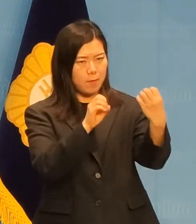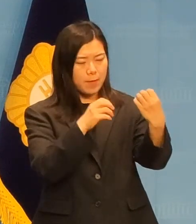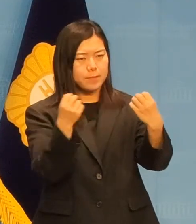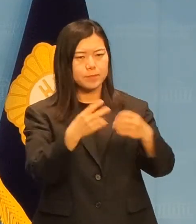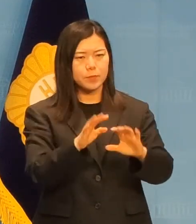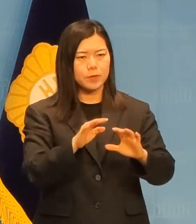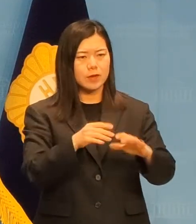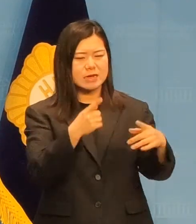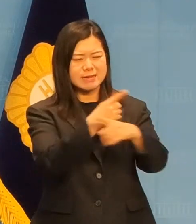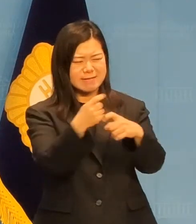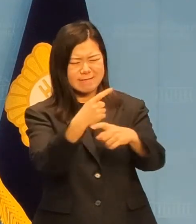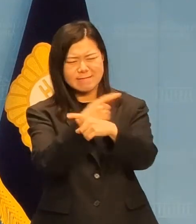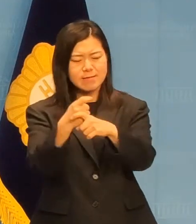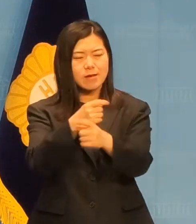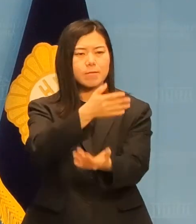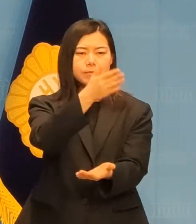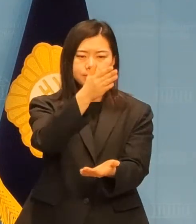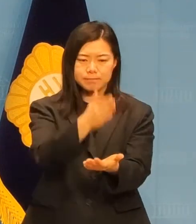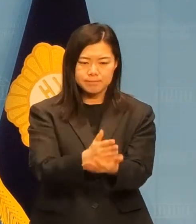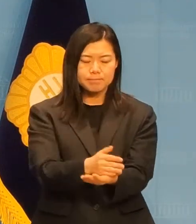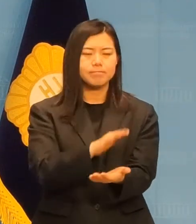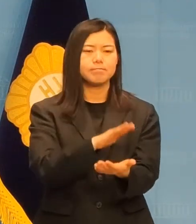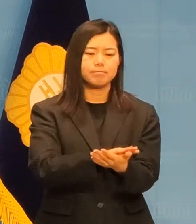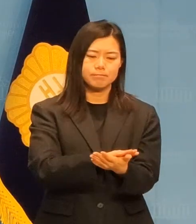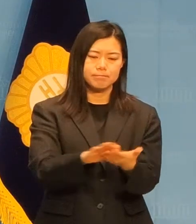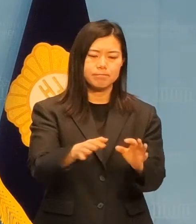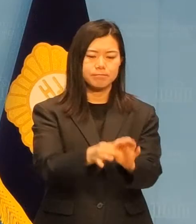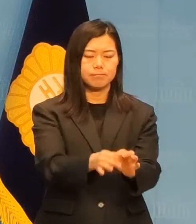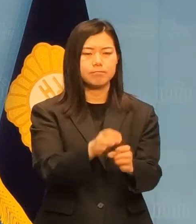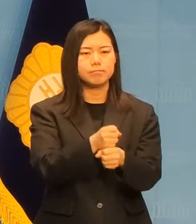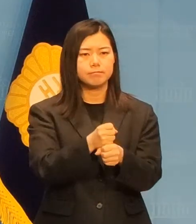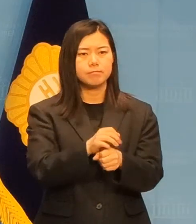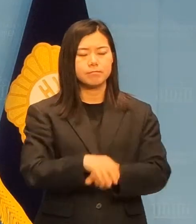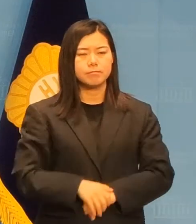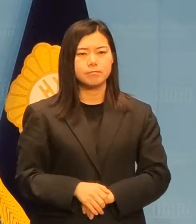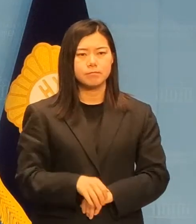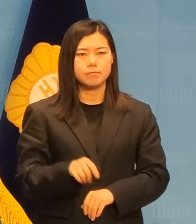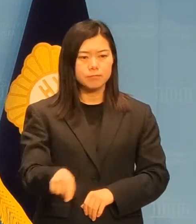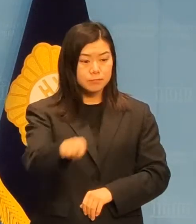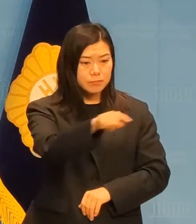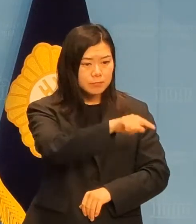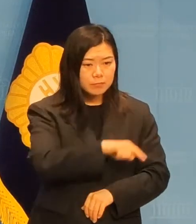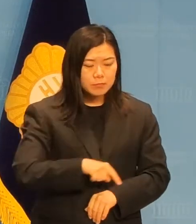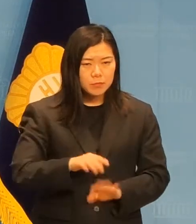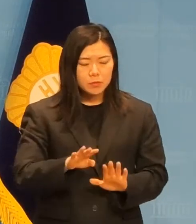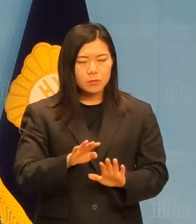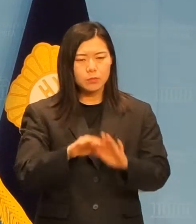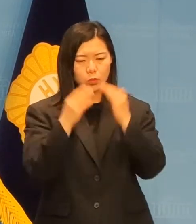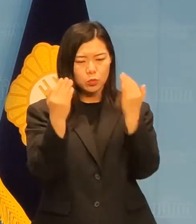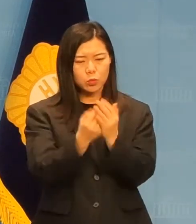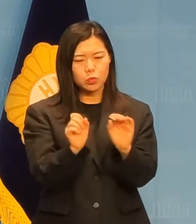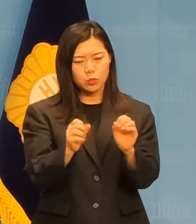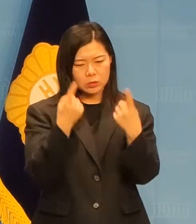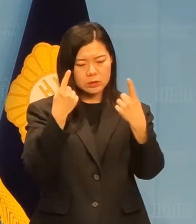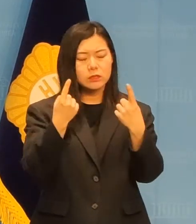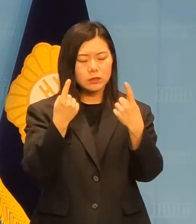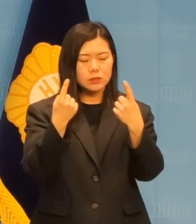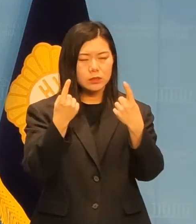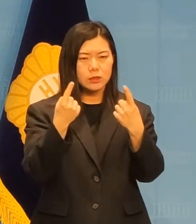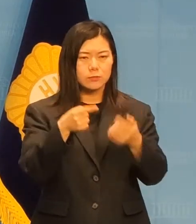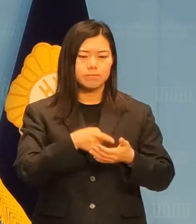국가 관계를 넘어선 평화적 관계 수립, 이 모든 과제를 동시에 추진해야